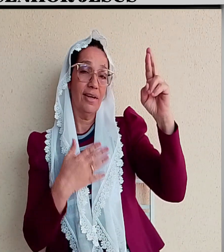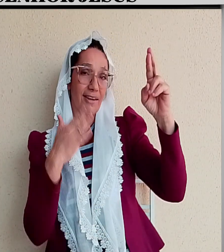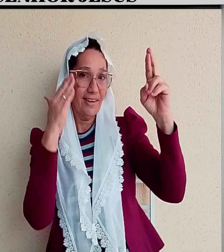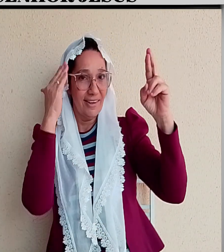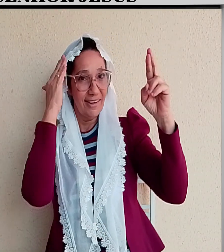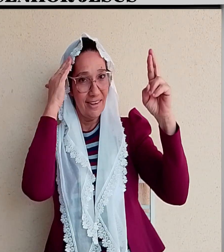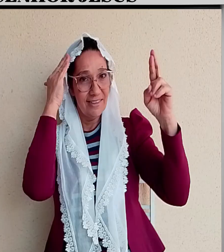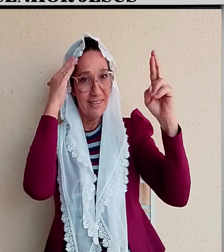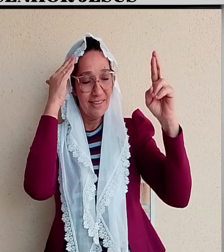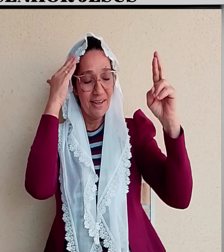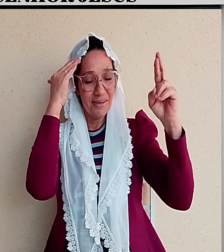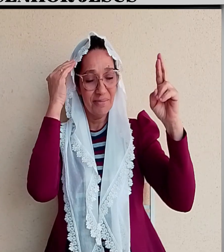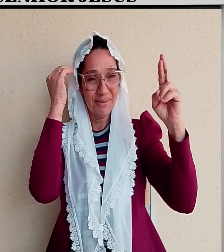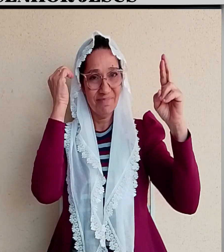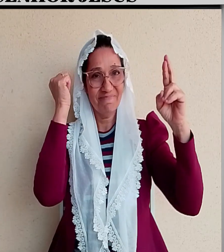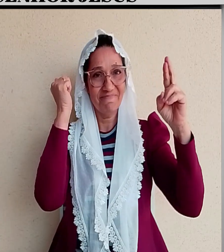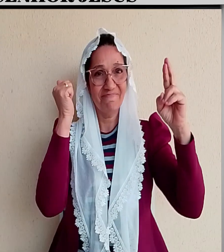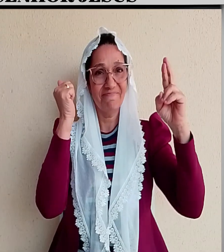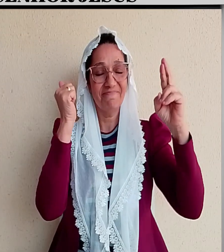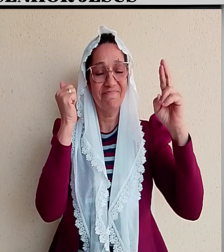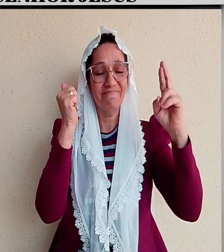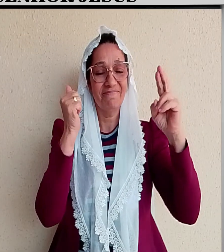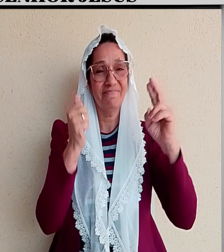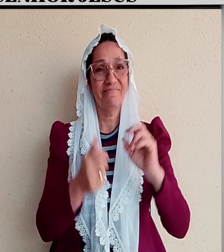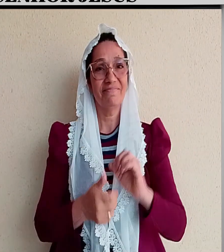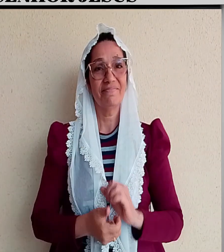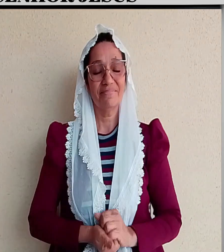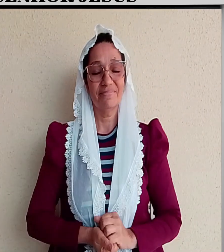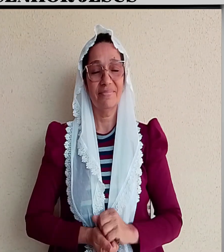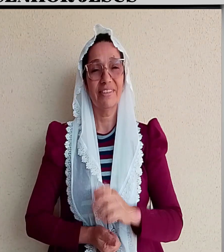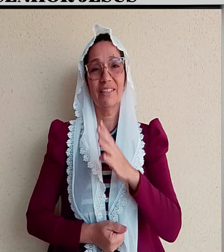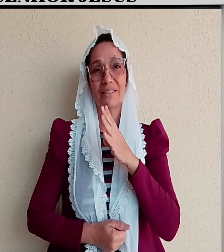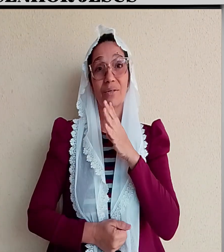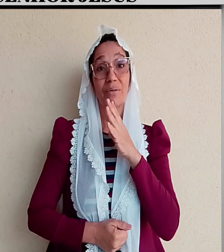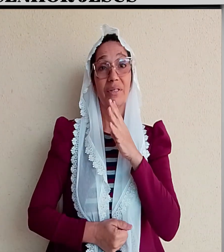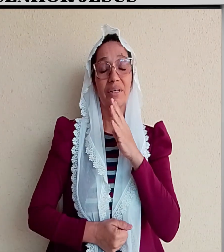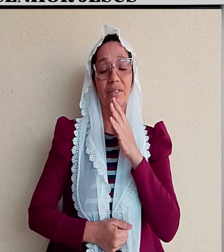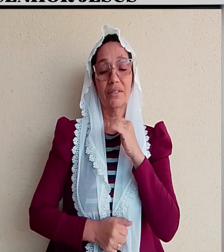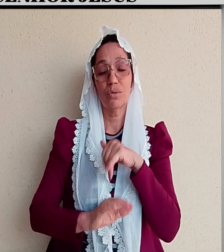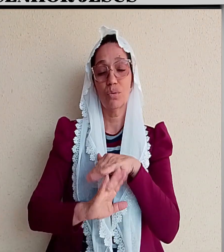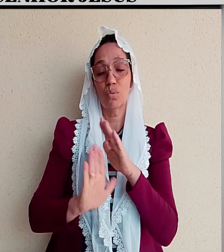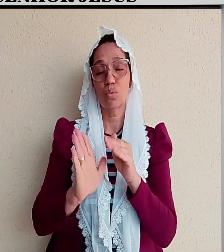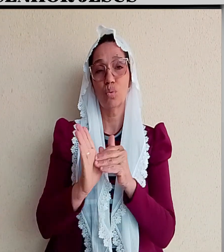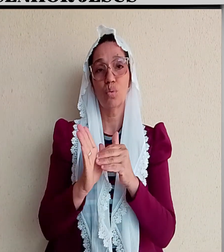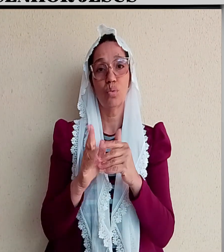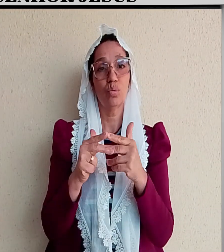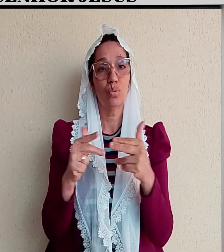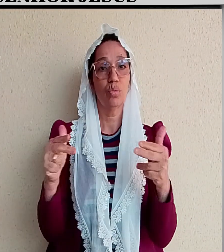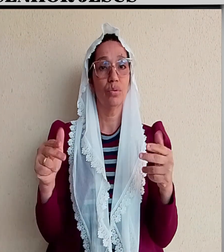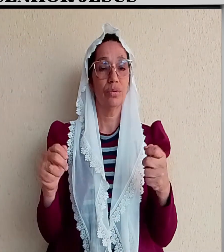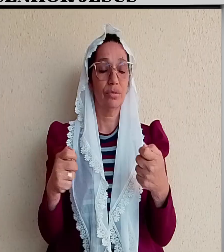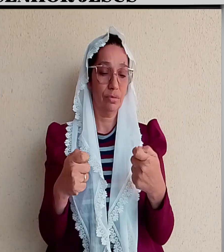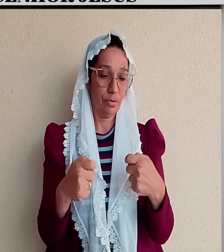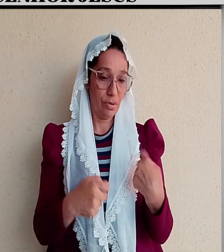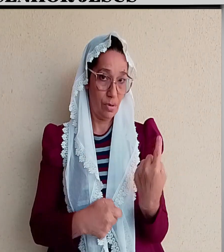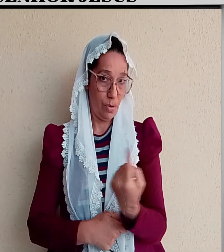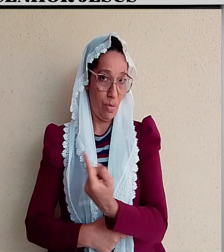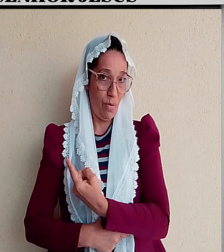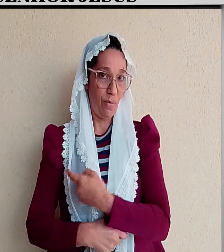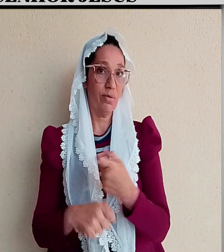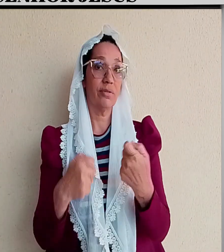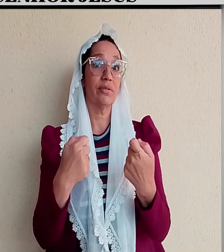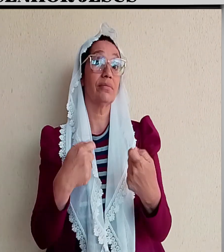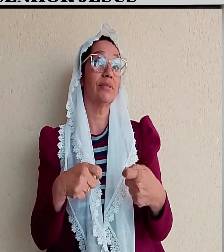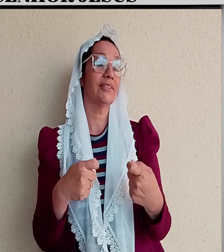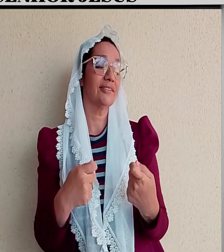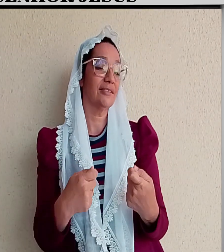mas nós aguardamos a sua voz e o seu querer. E não vamos esperar, irmãos, aquele que o Senhor na oração seja rápido em fazer